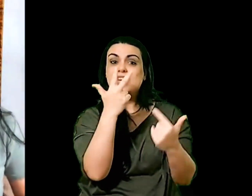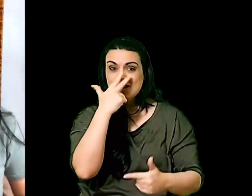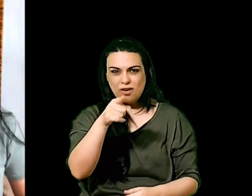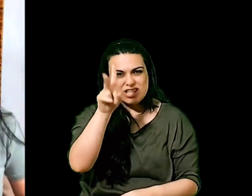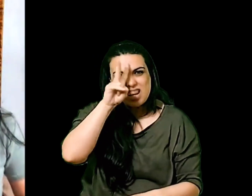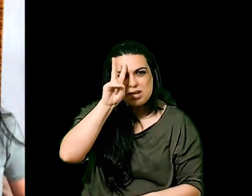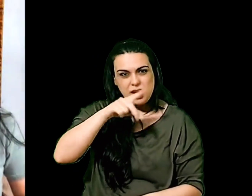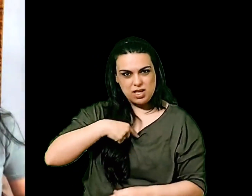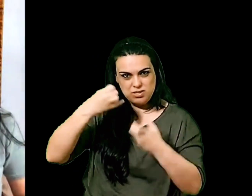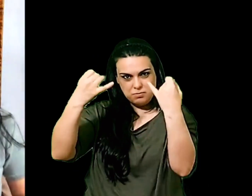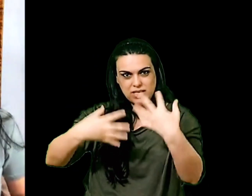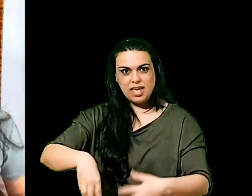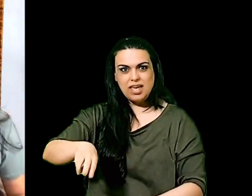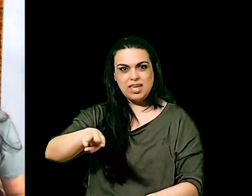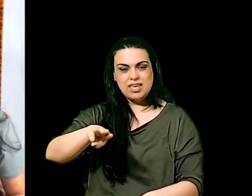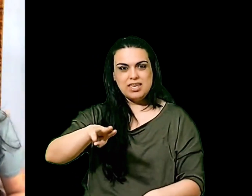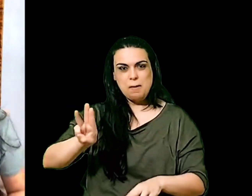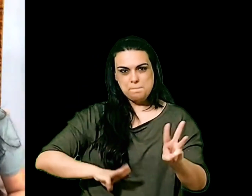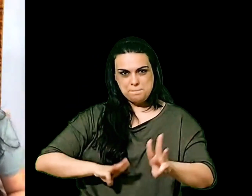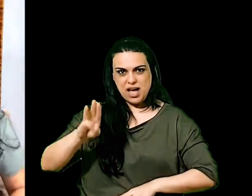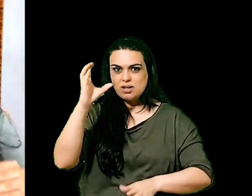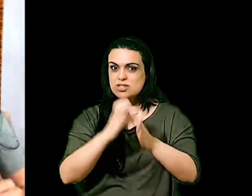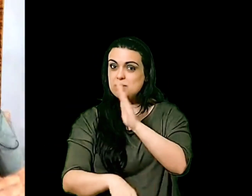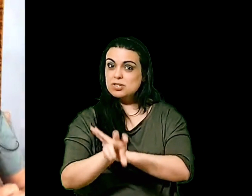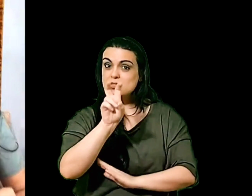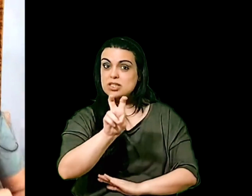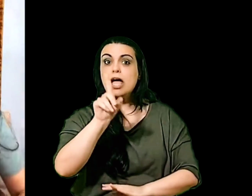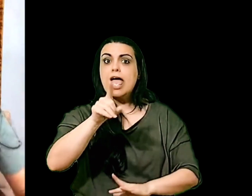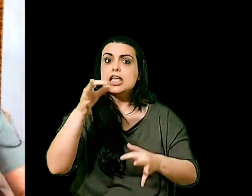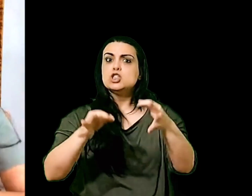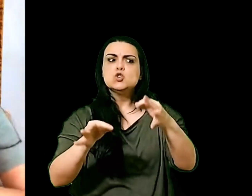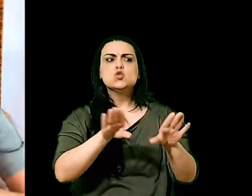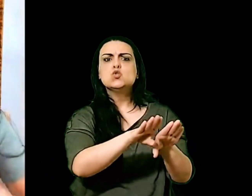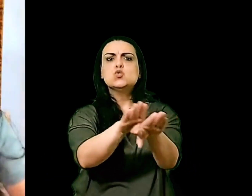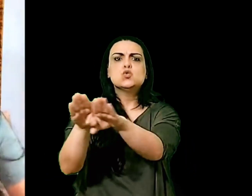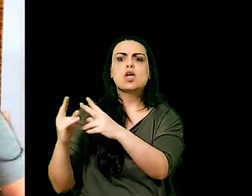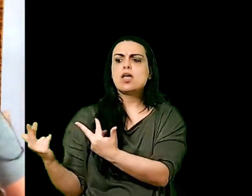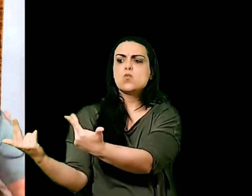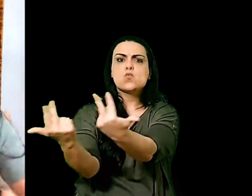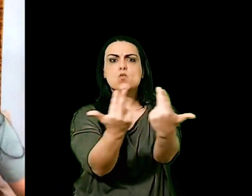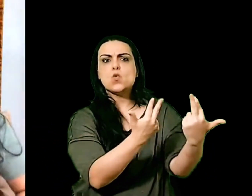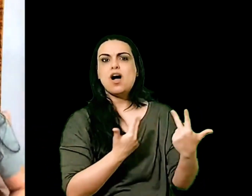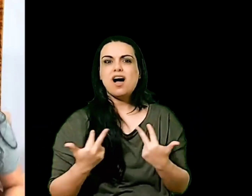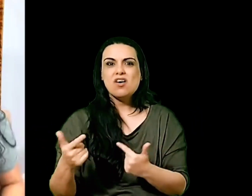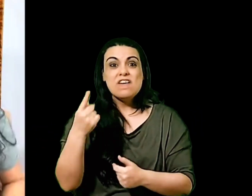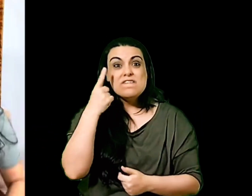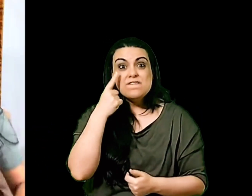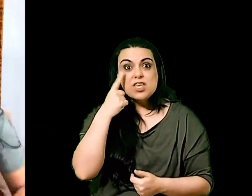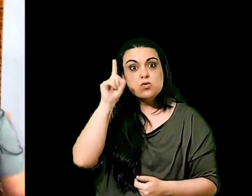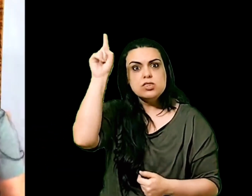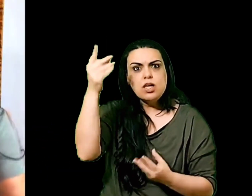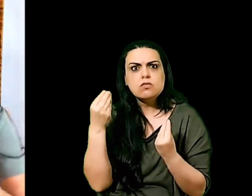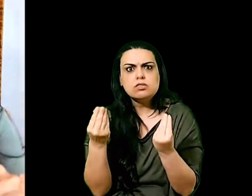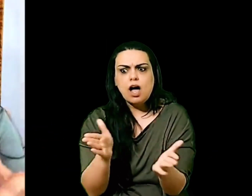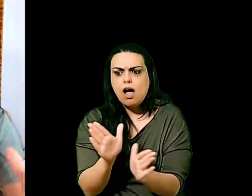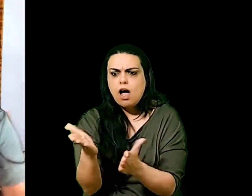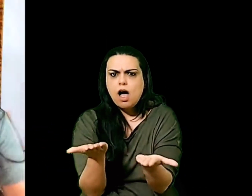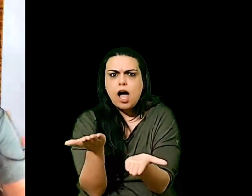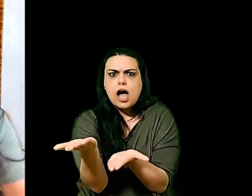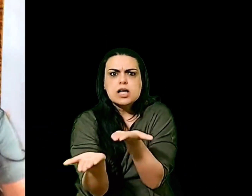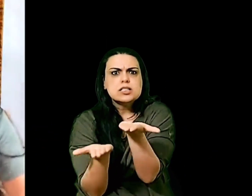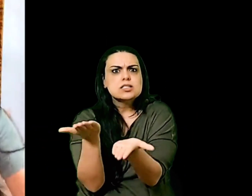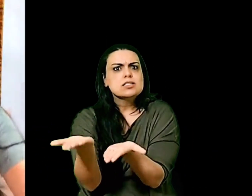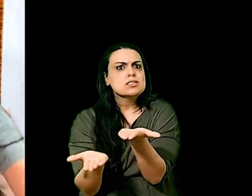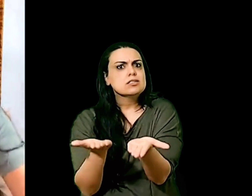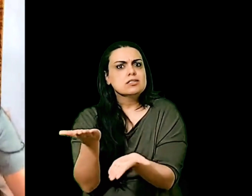você lembrar de novo do que eu iniciei falando ali em Marcos 5, né? Independente da circunstância, é justo para todo mundo. Veja a